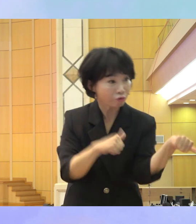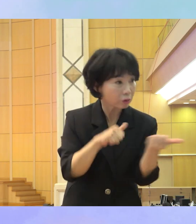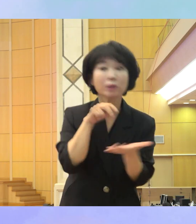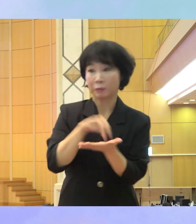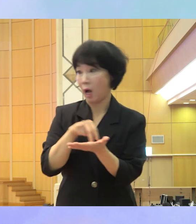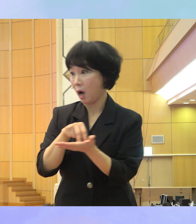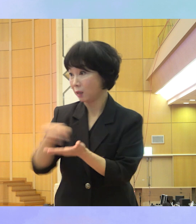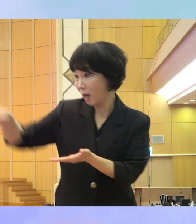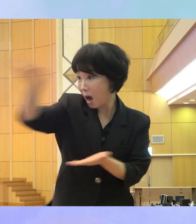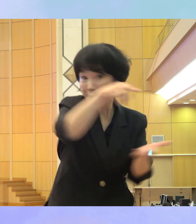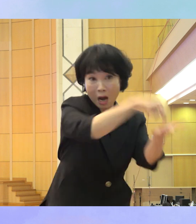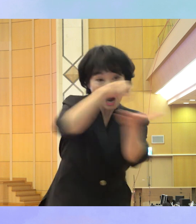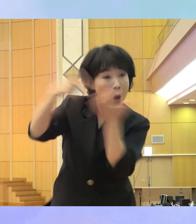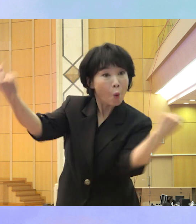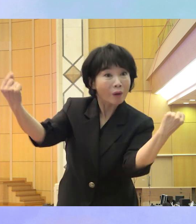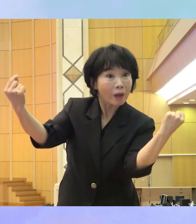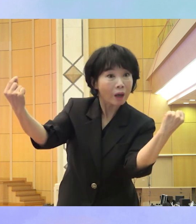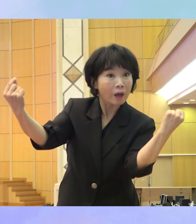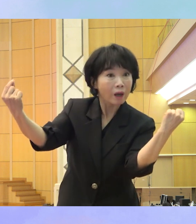없는 그런